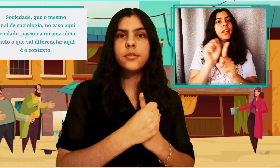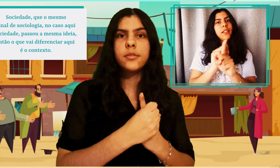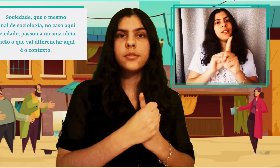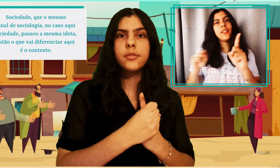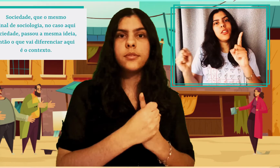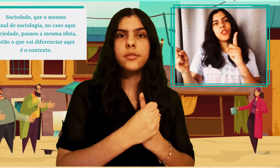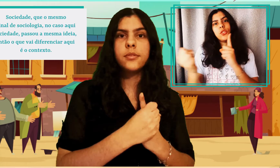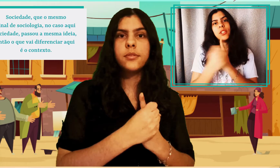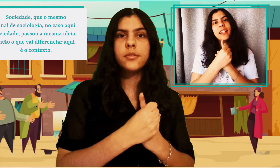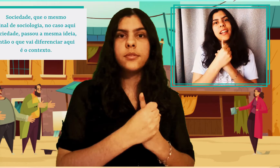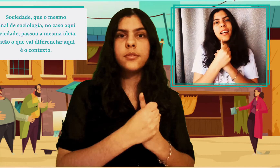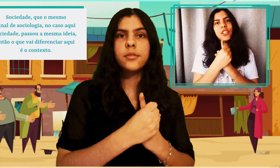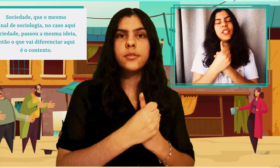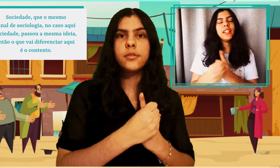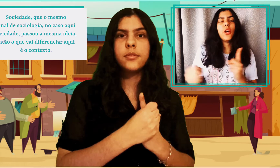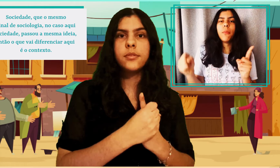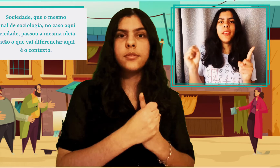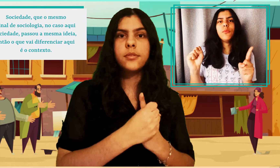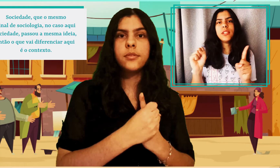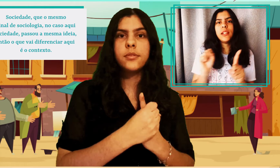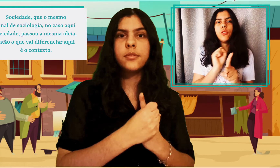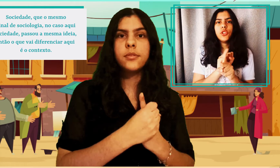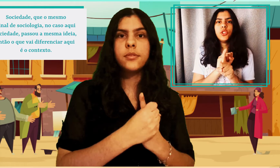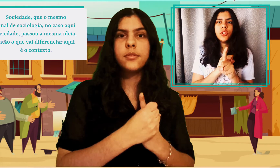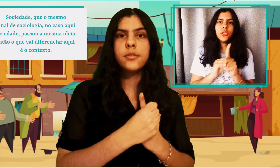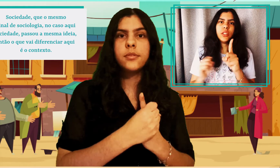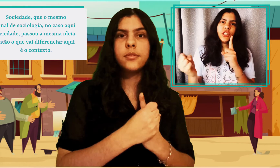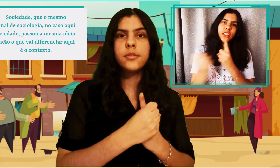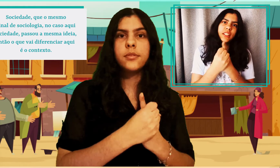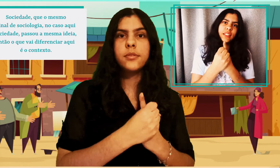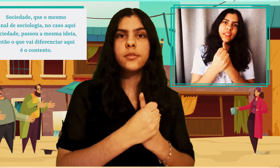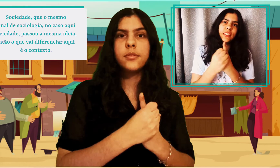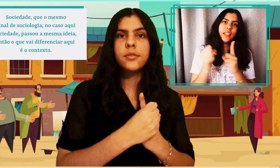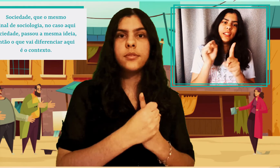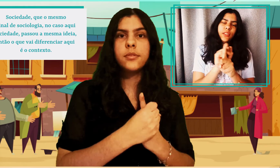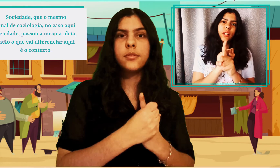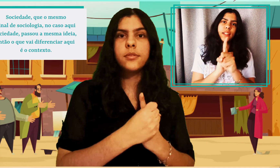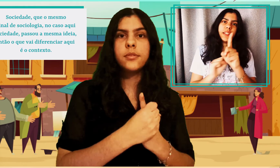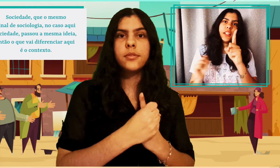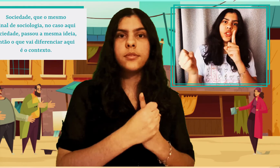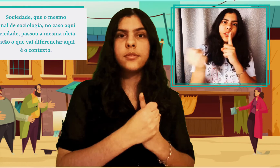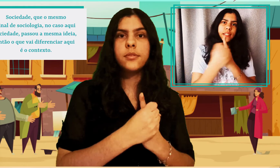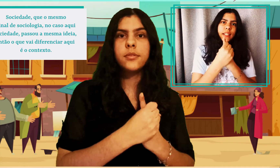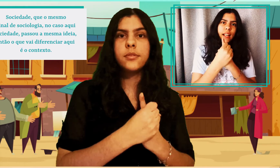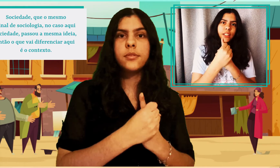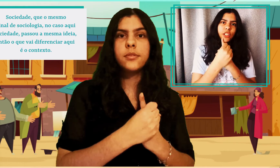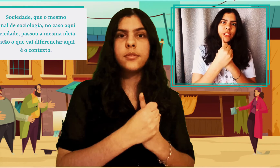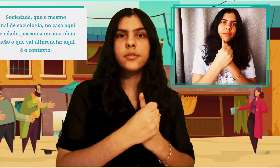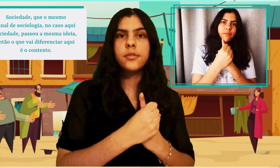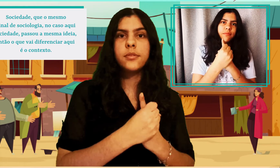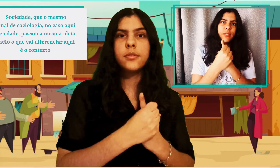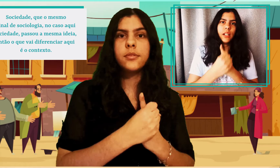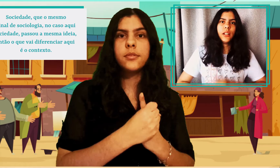População e sociedade, que é o mesmo sinal de sociologia. No caso aqui,